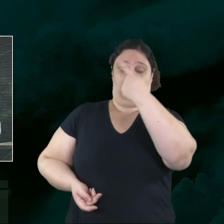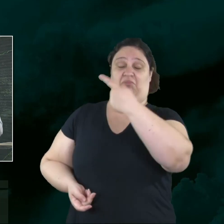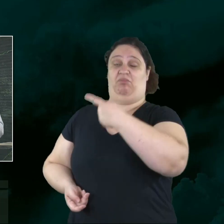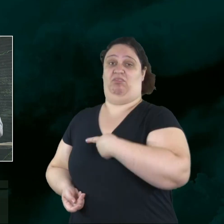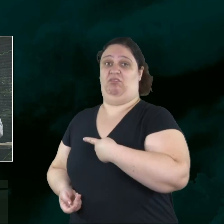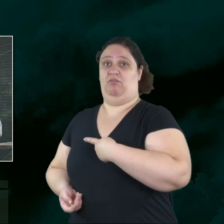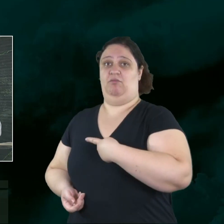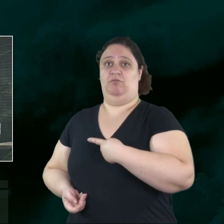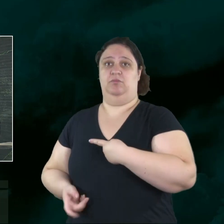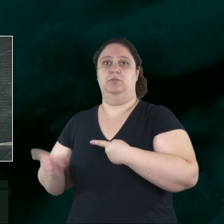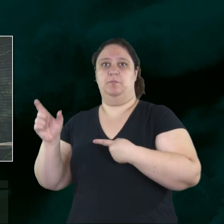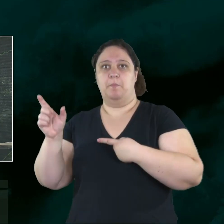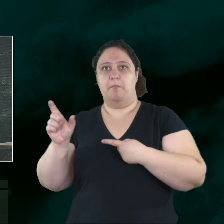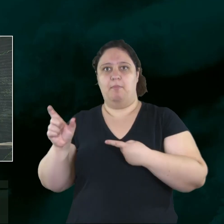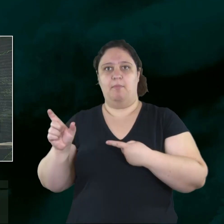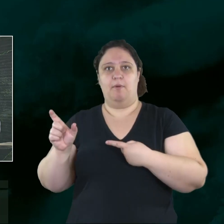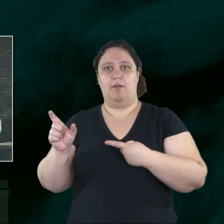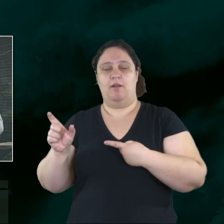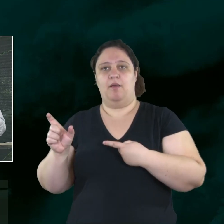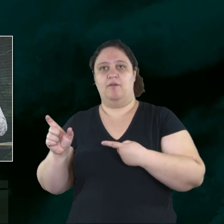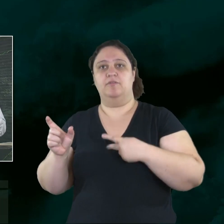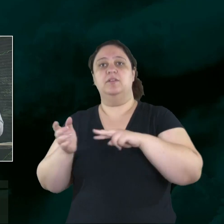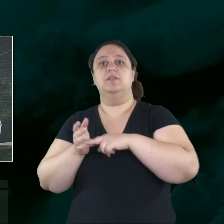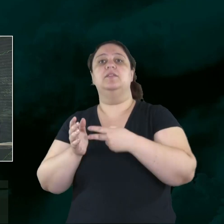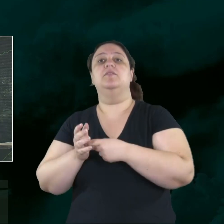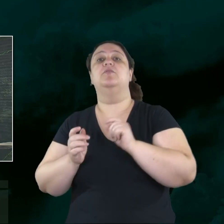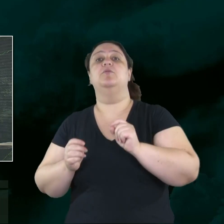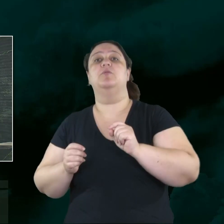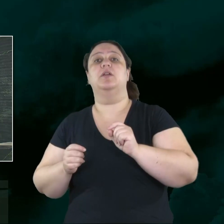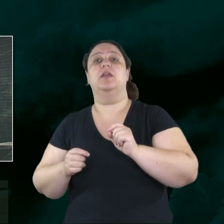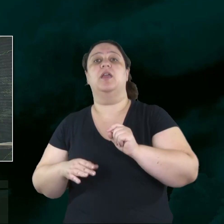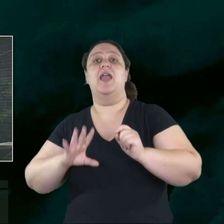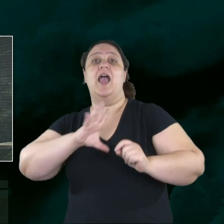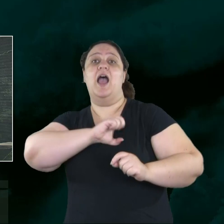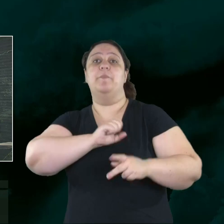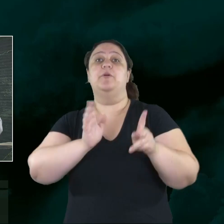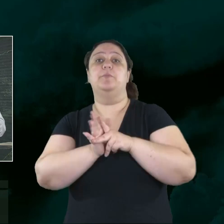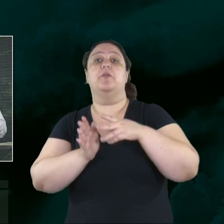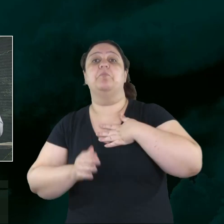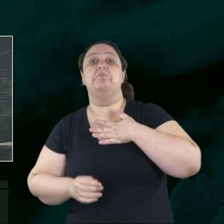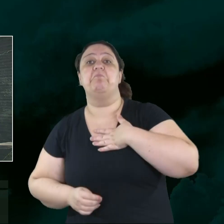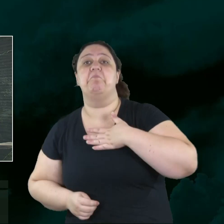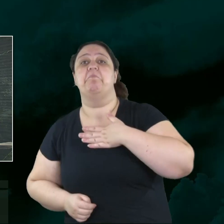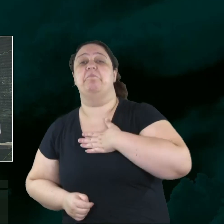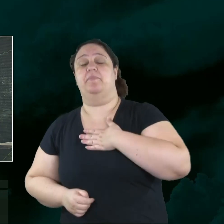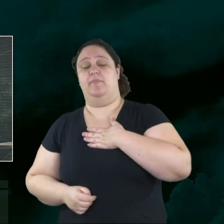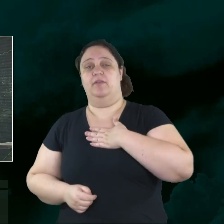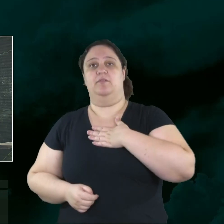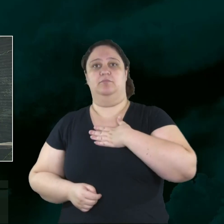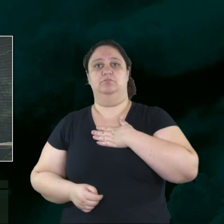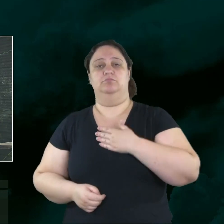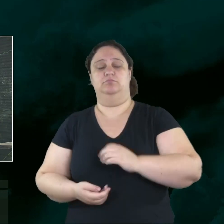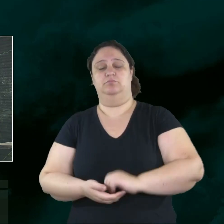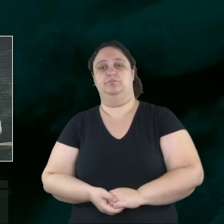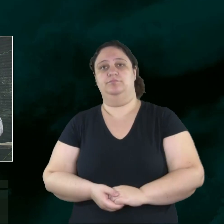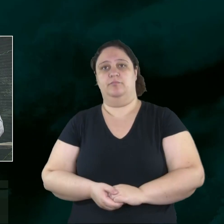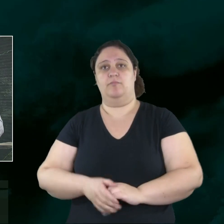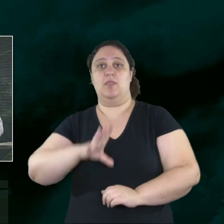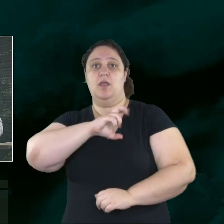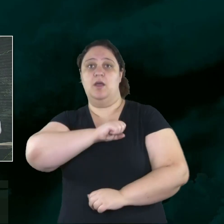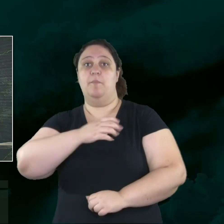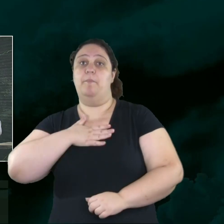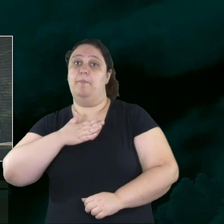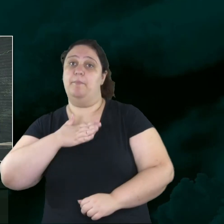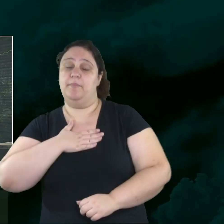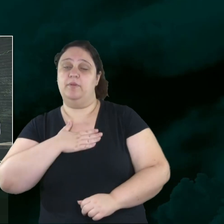palavra egoísta é amante de si. Egoísta é amante de si, ama a si mesmo. Ele